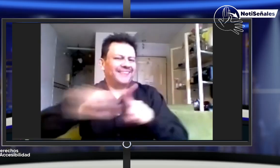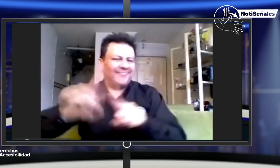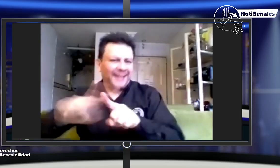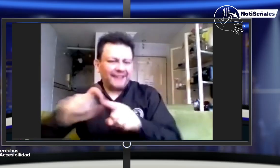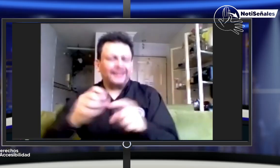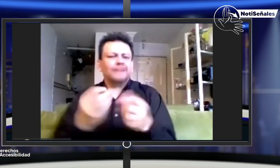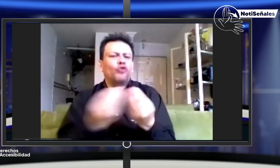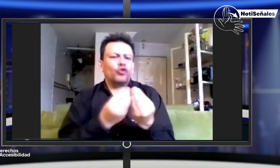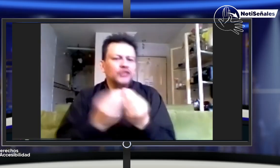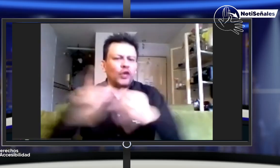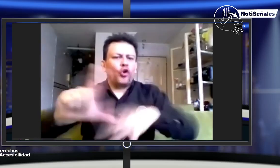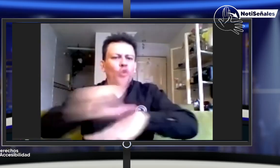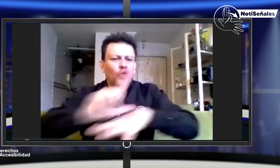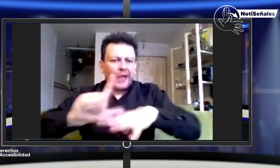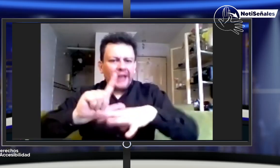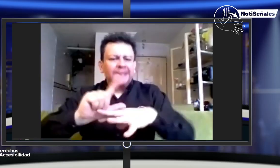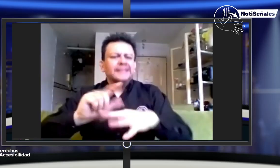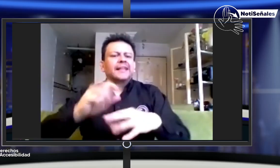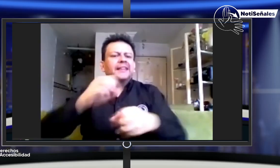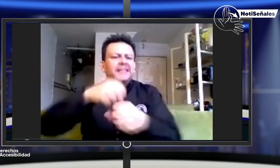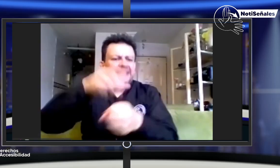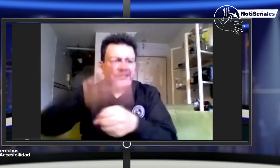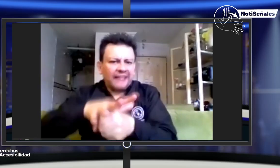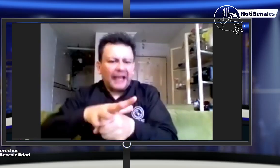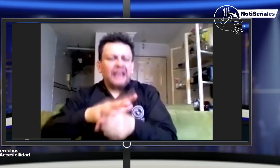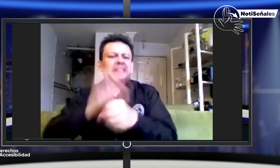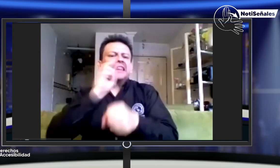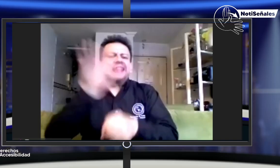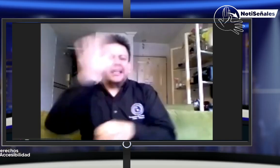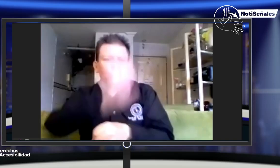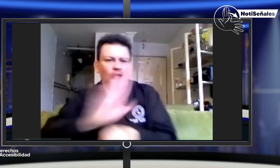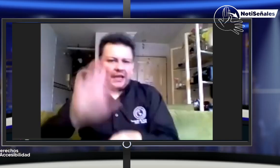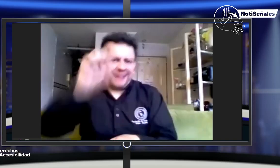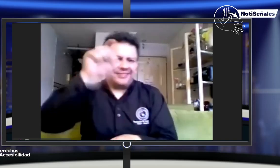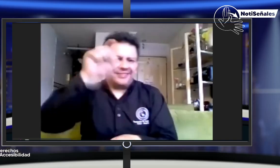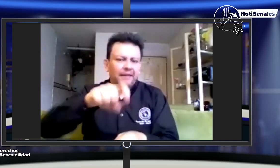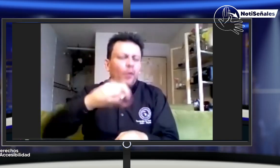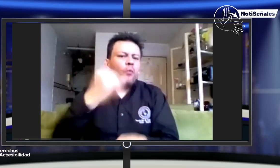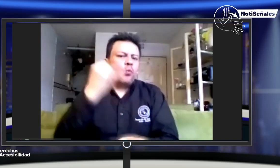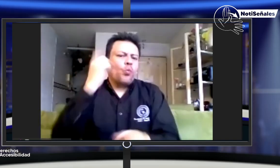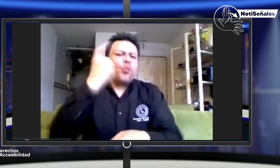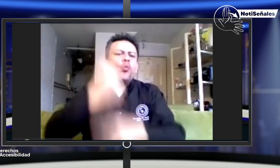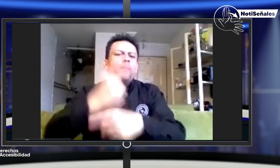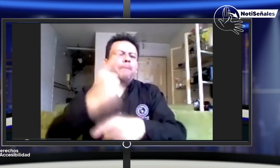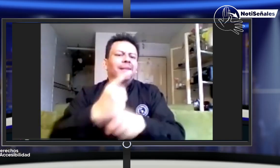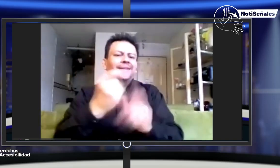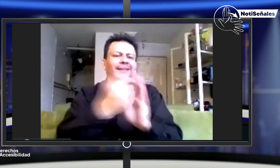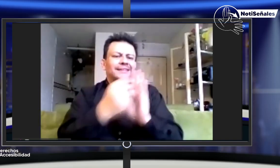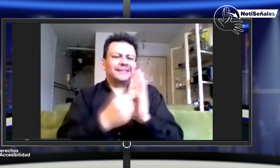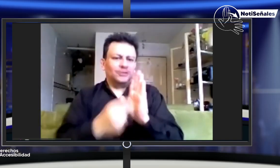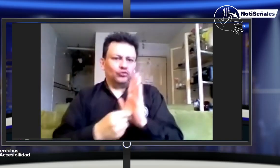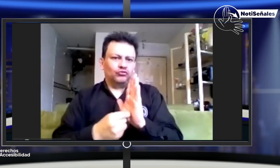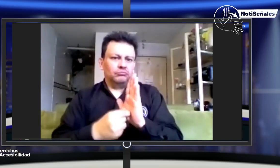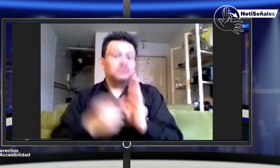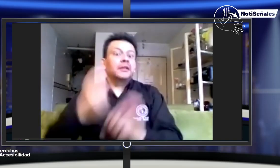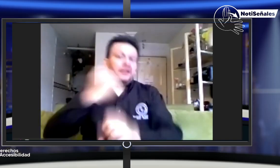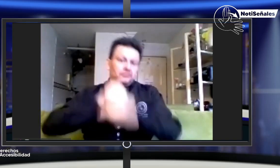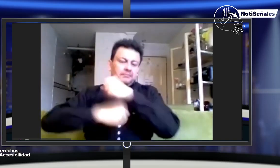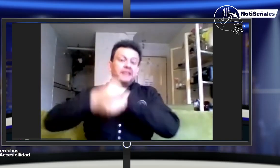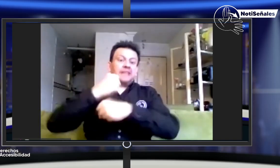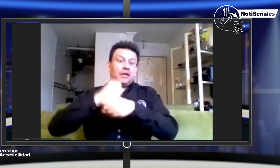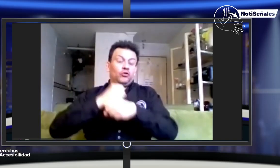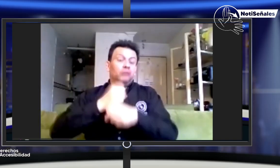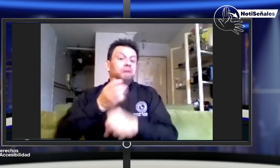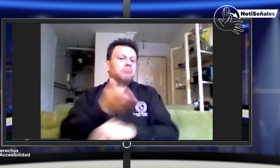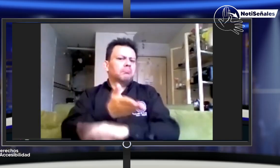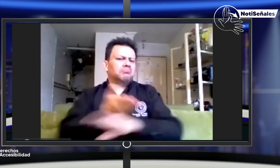la participación en diferentes espacios, y estas son diferentes para el Consejo Local, para el Consejo Distrital, también para el tema. En